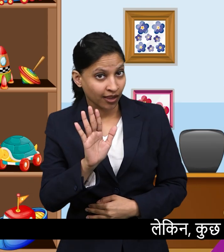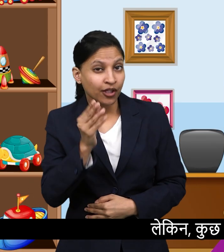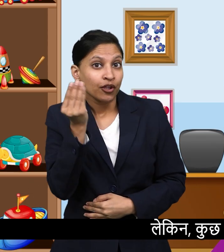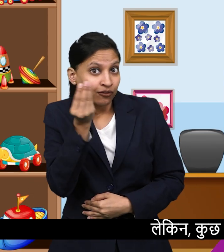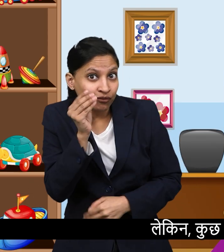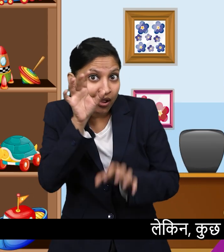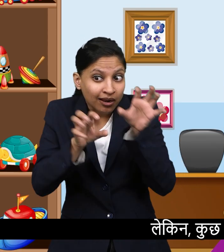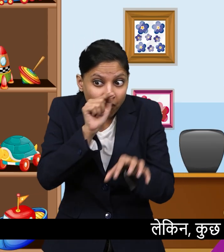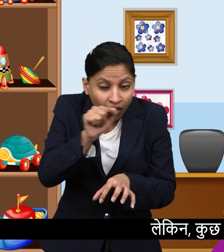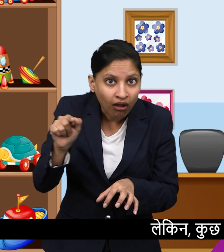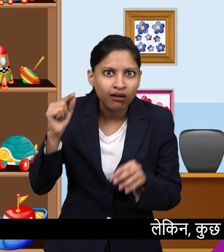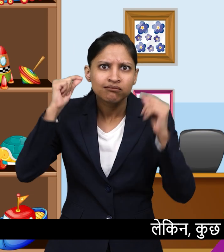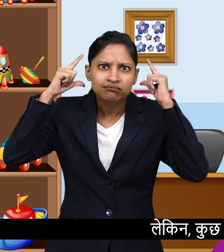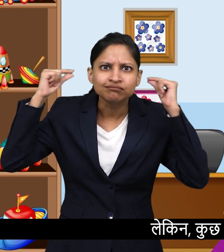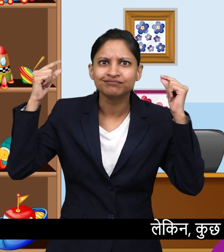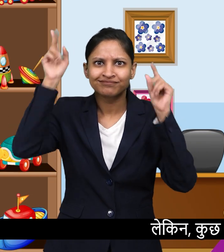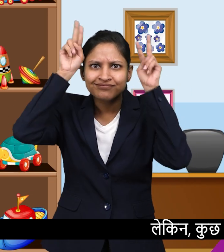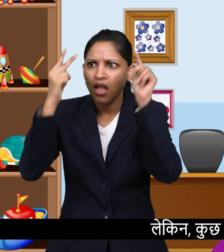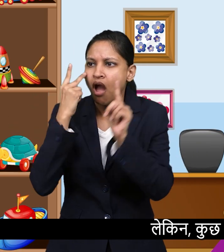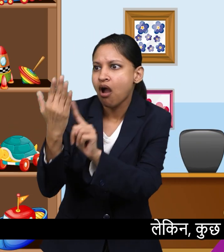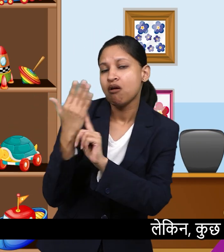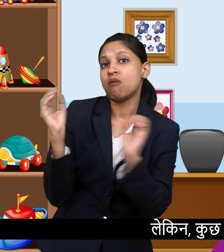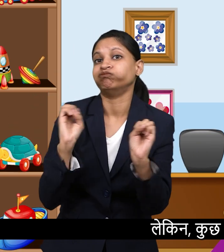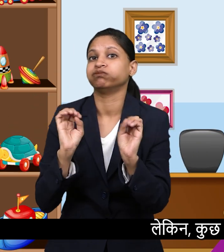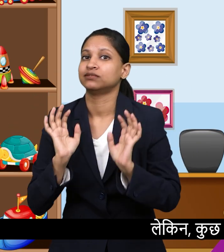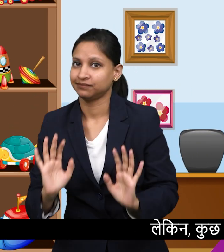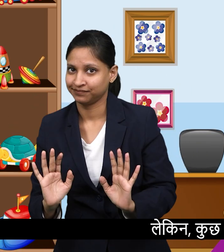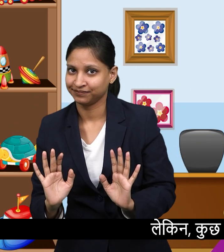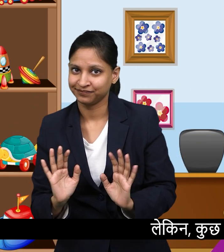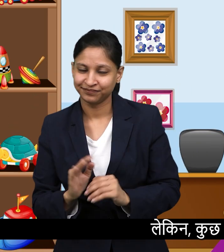लेकिन कुछ जानवरों के कान देखे नहीं जा सकते।